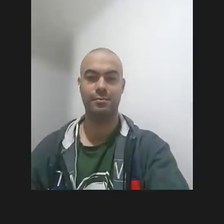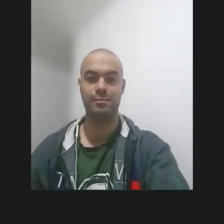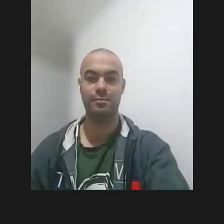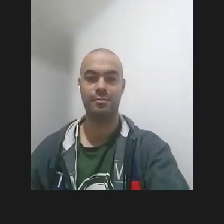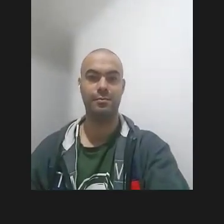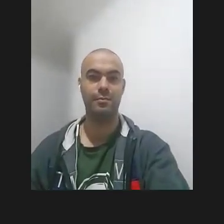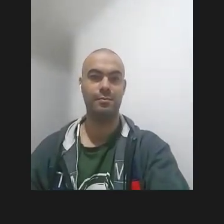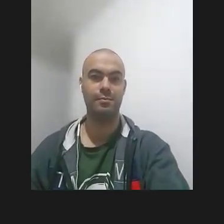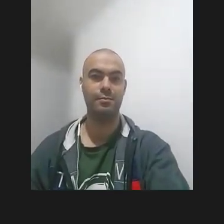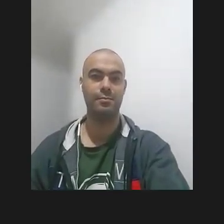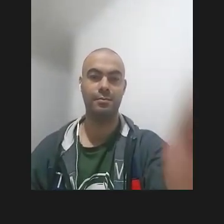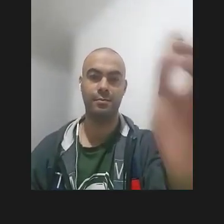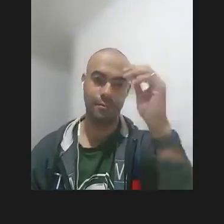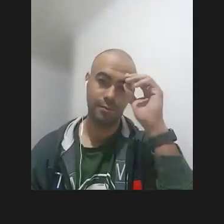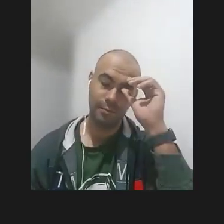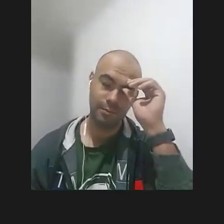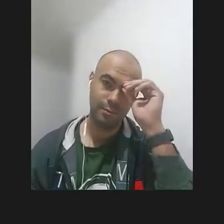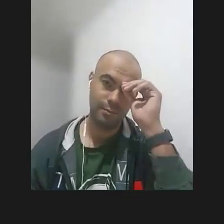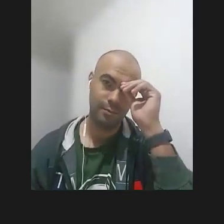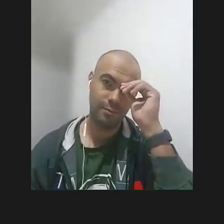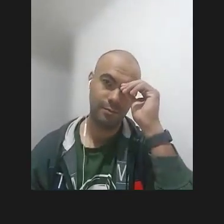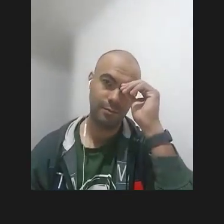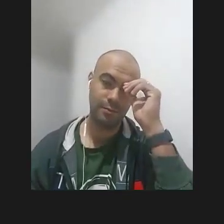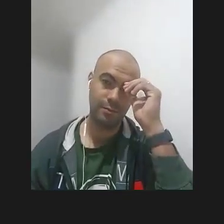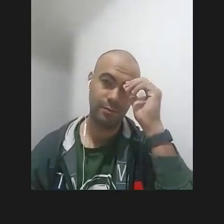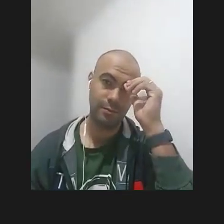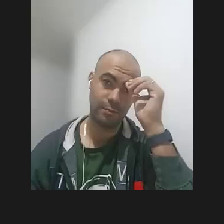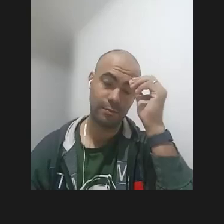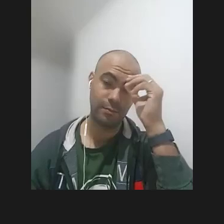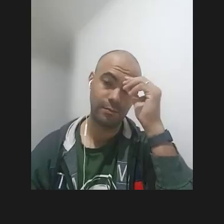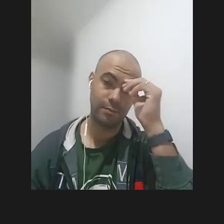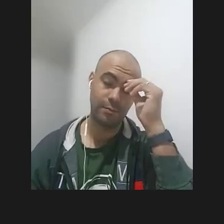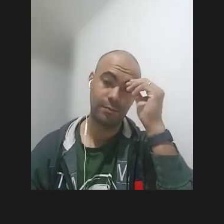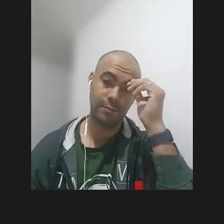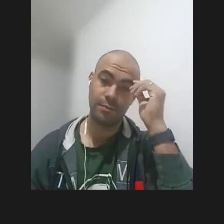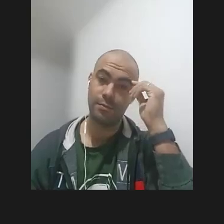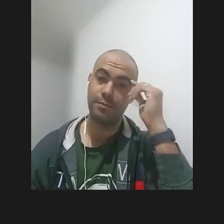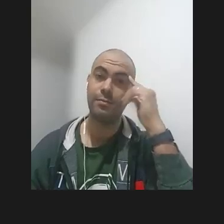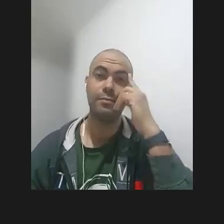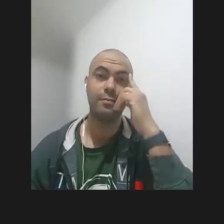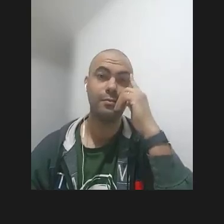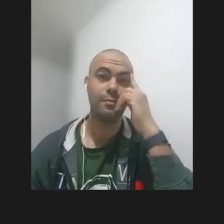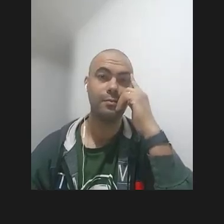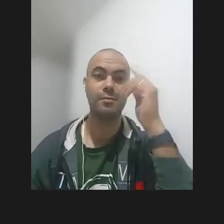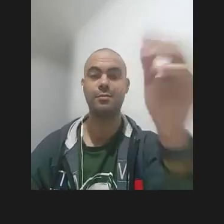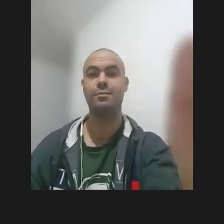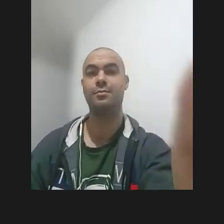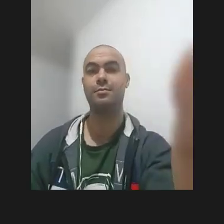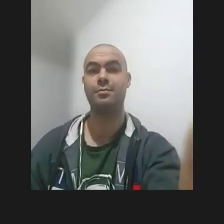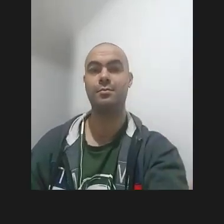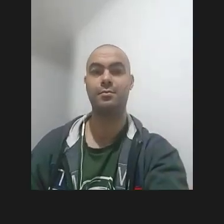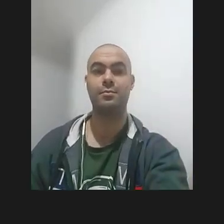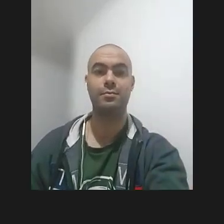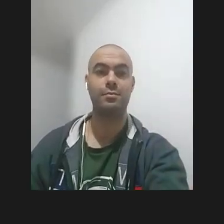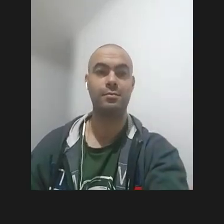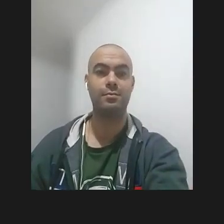E se vocês tiverem alguma pergunta, é só fazer, tá bom? Eu vou pausar aqui. Se a pergunta for de